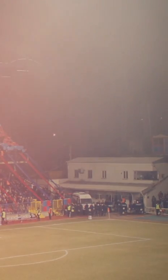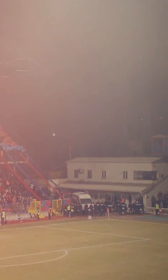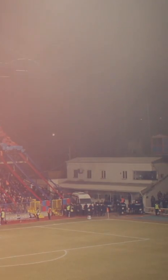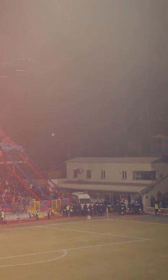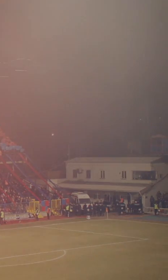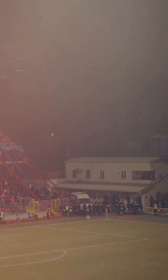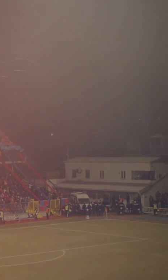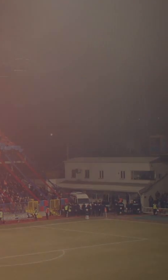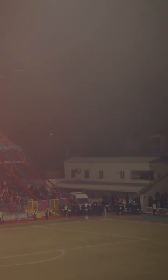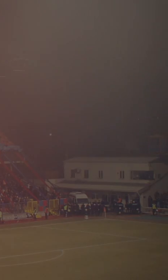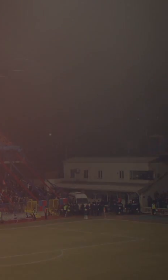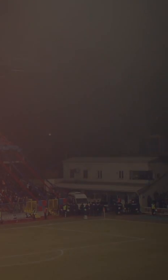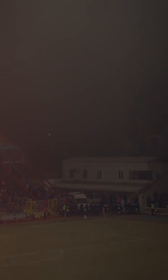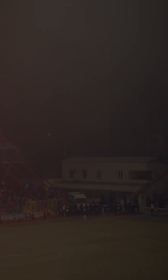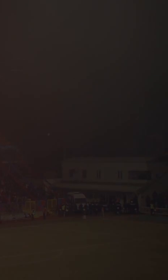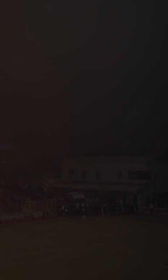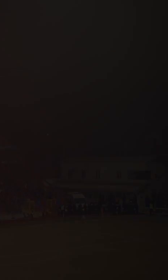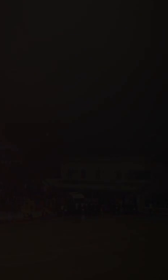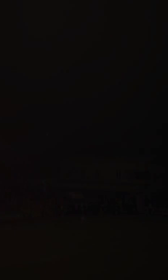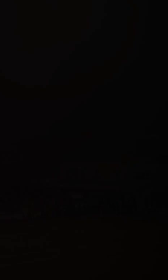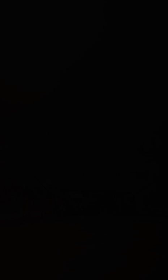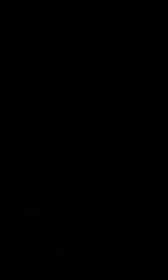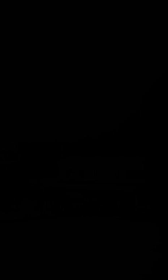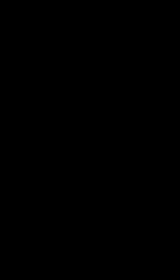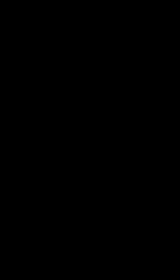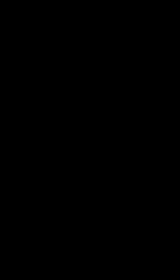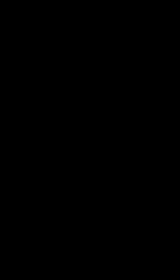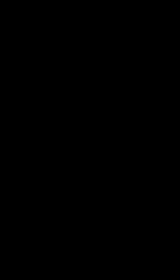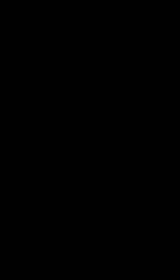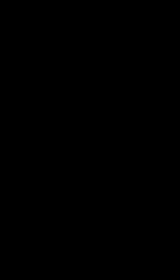olır kş hayatımı